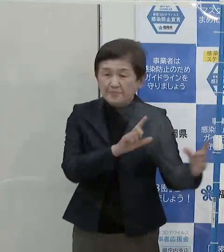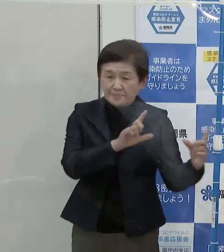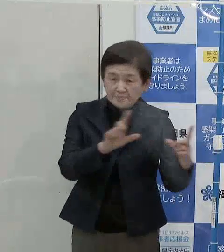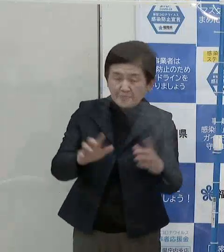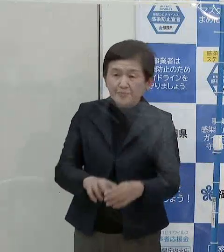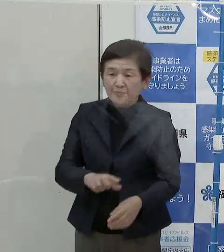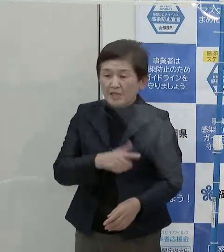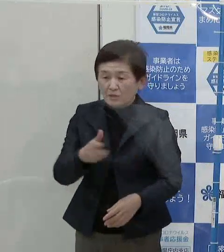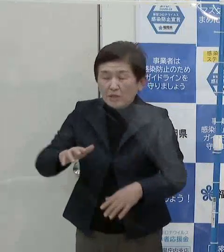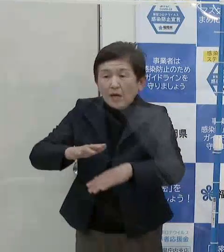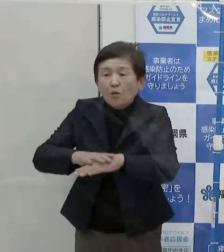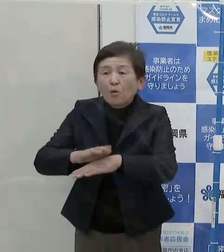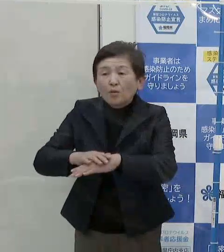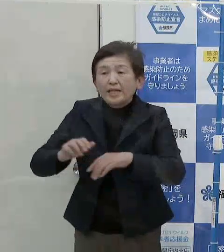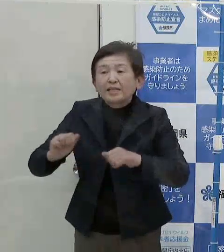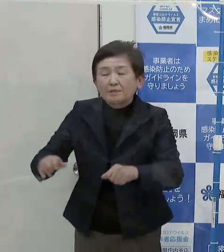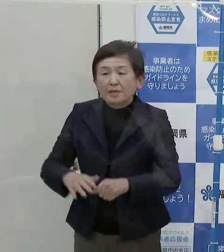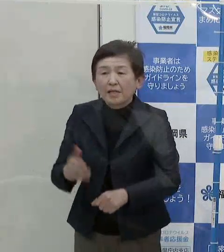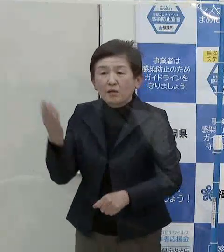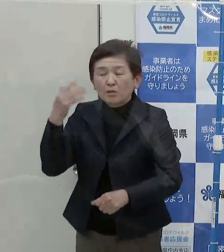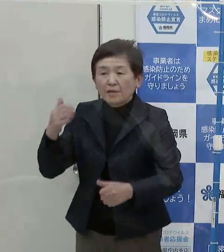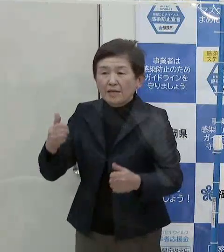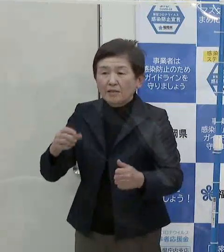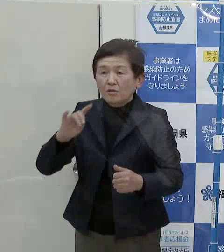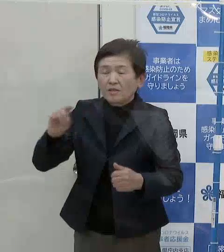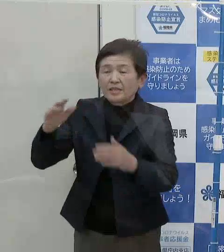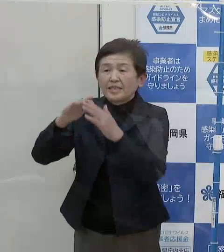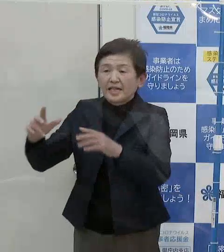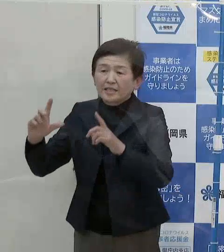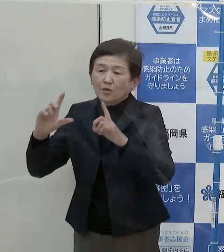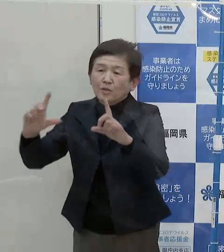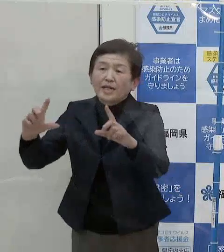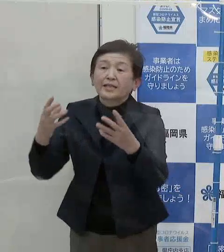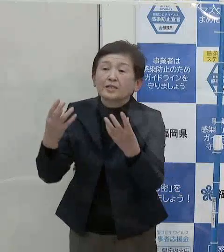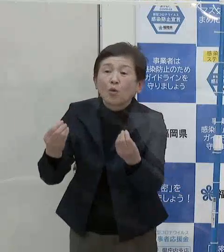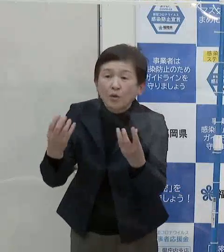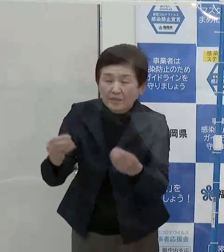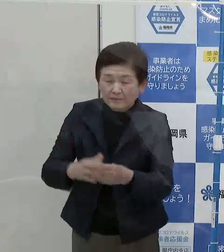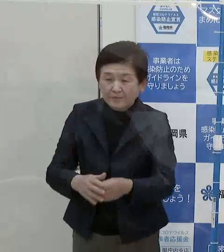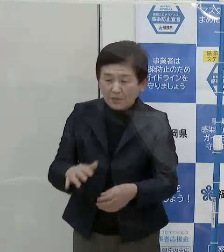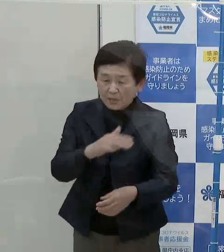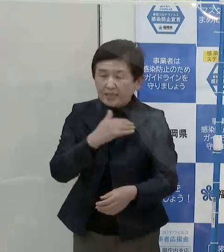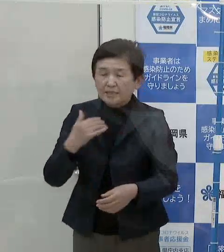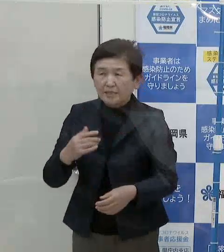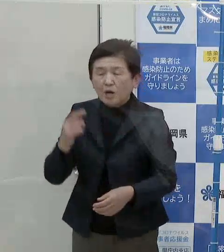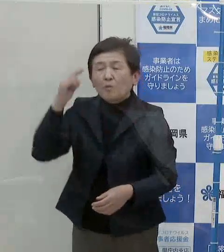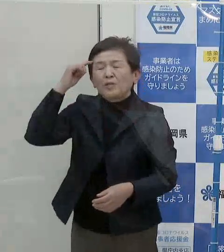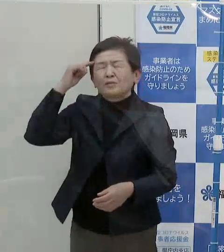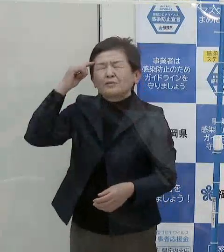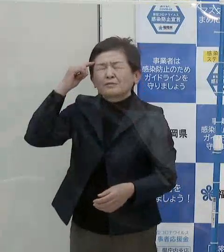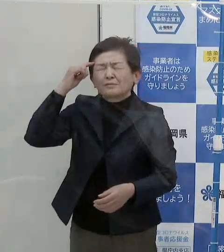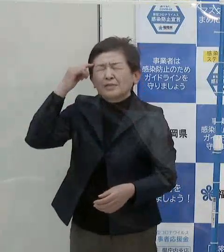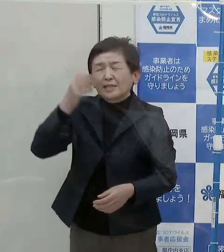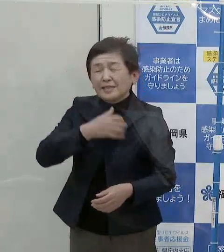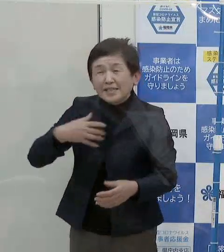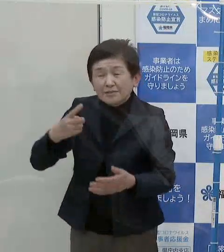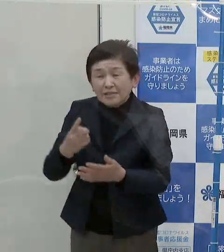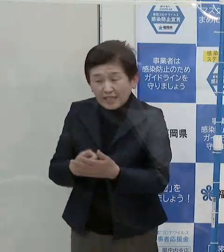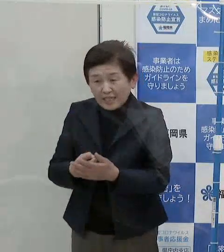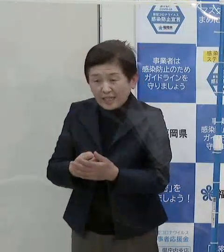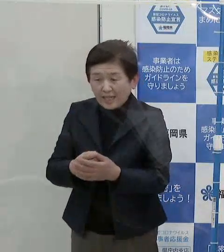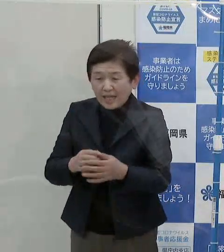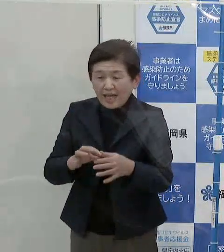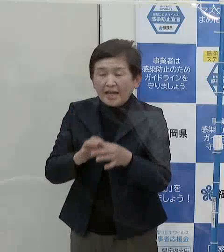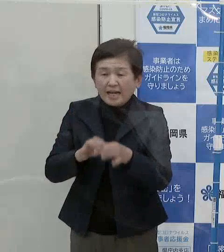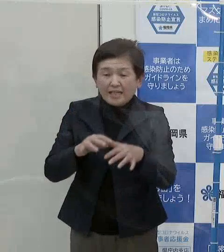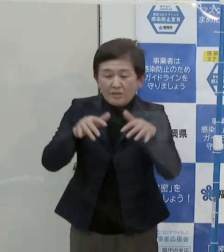いろんな形でやっております。この前の議会で答弁した通りなわけですね。我々が思いつく限り関係の団体を